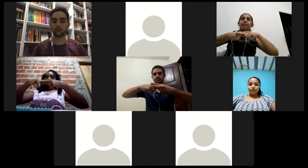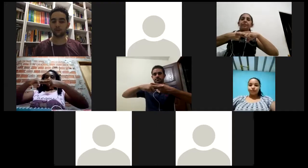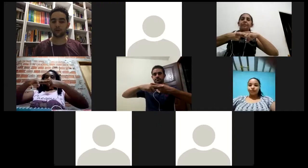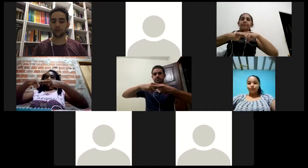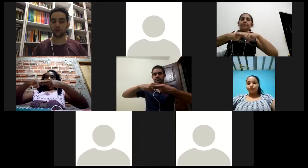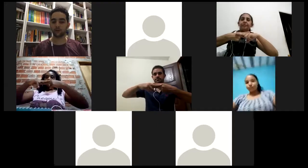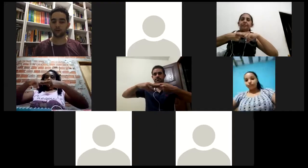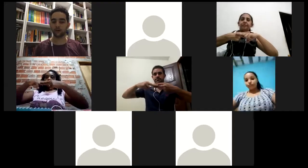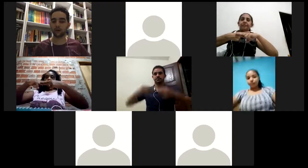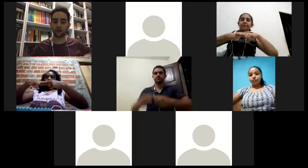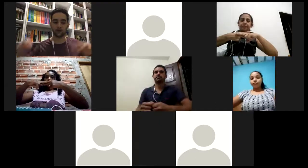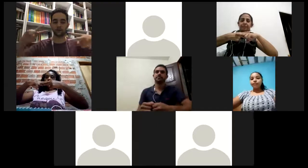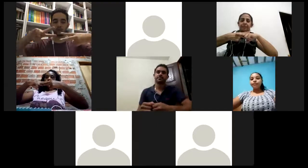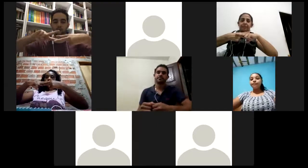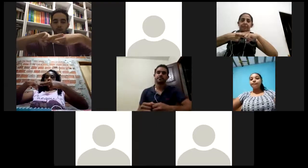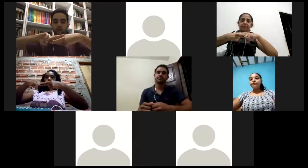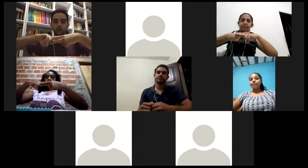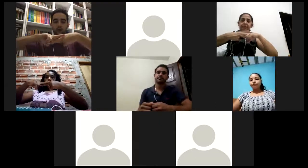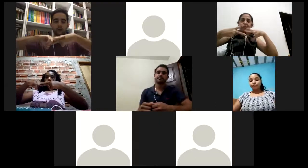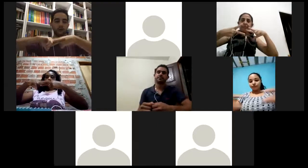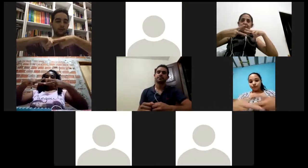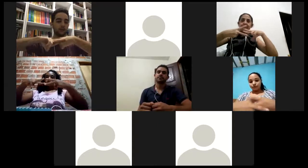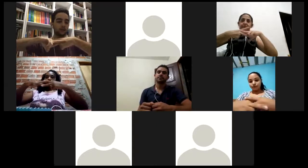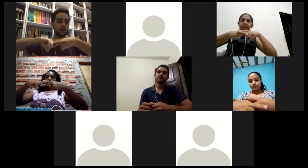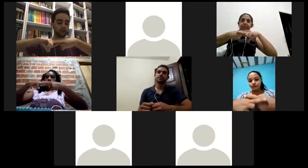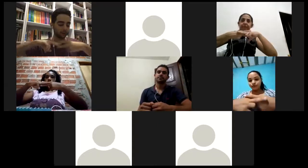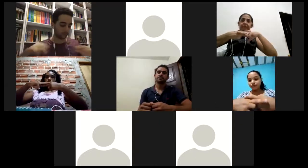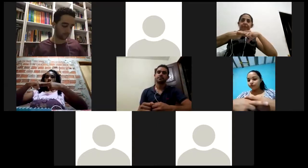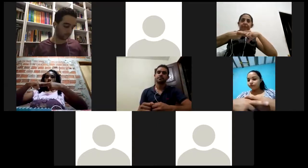Isso, configuração em V, as duas mãos cruzadas.